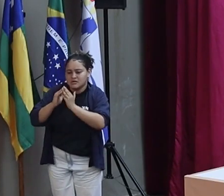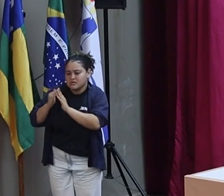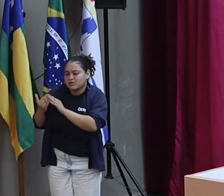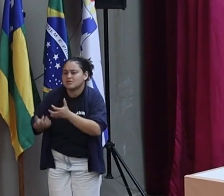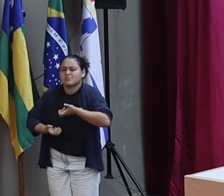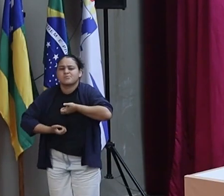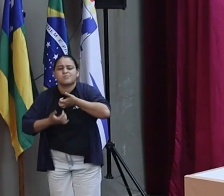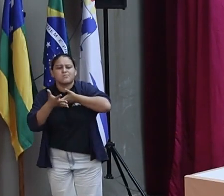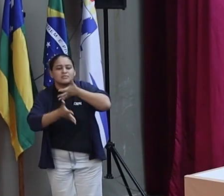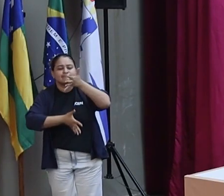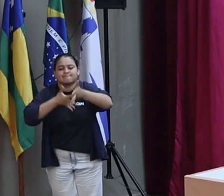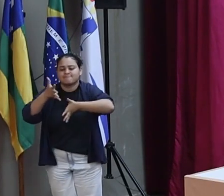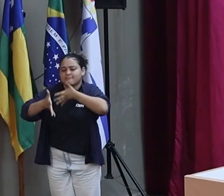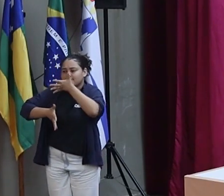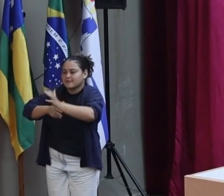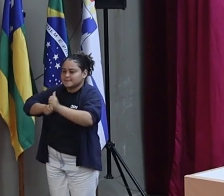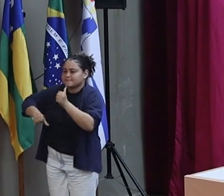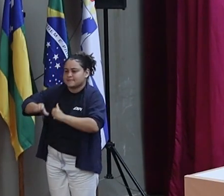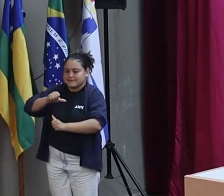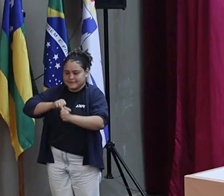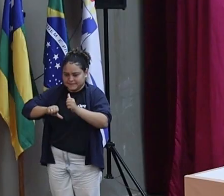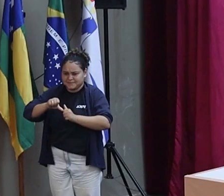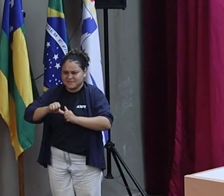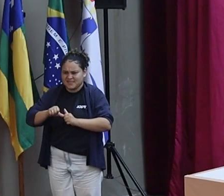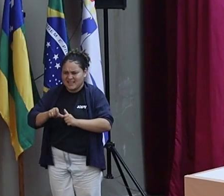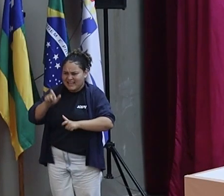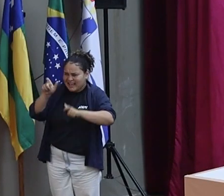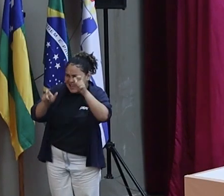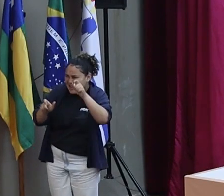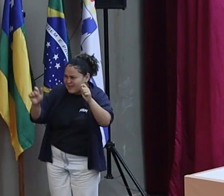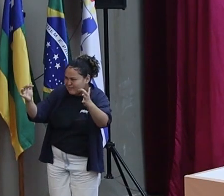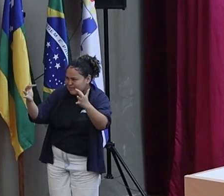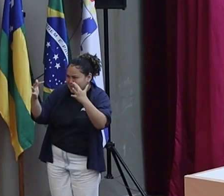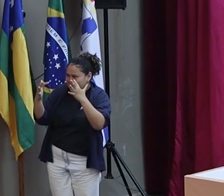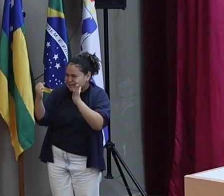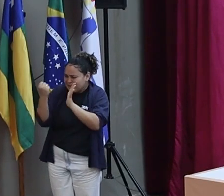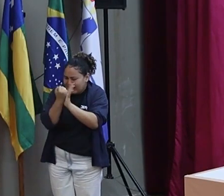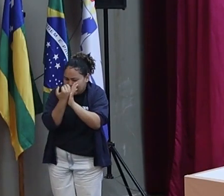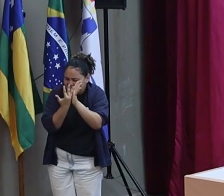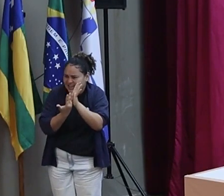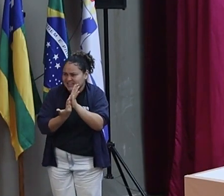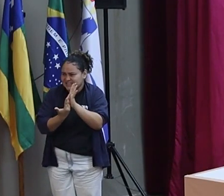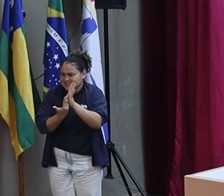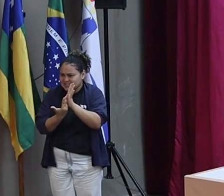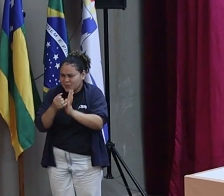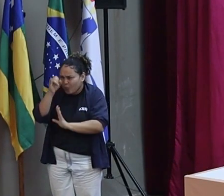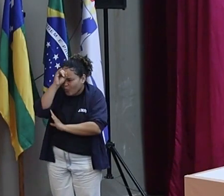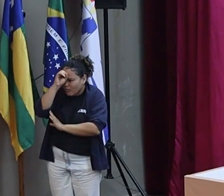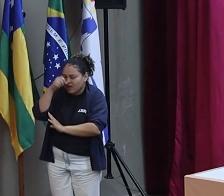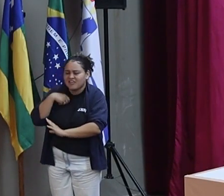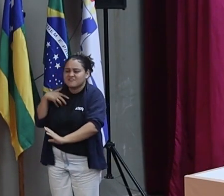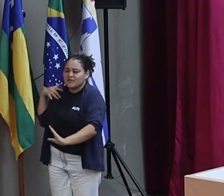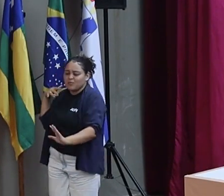nossa prosa revolucionária. Quando eles derramarem sangue inocente nós contra-atacaremos